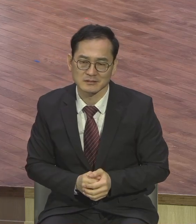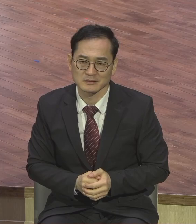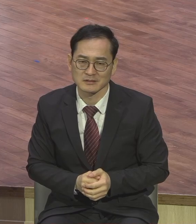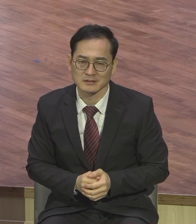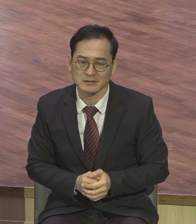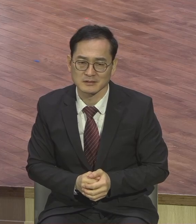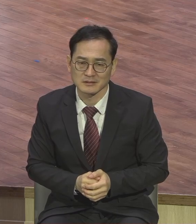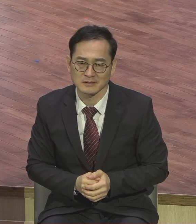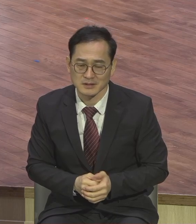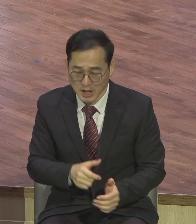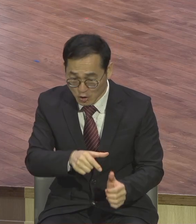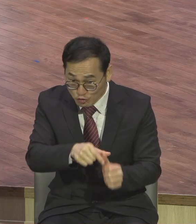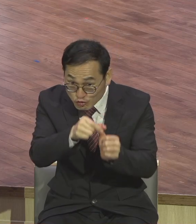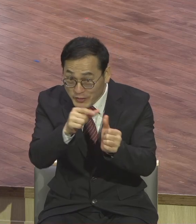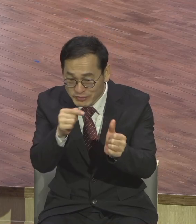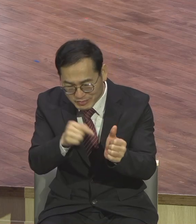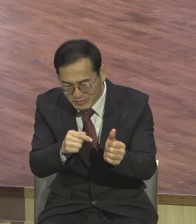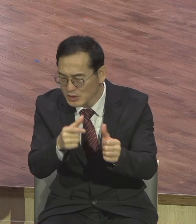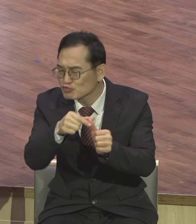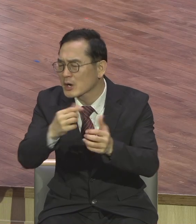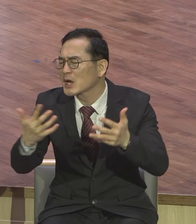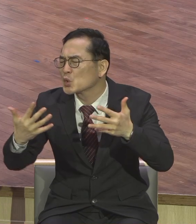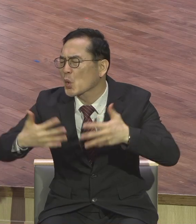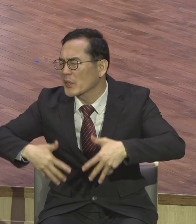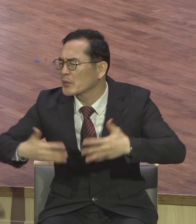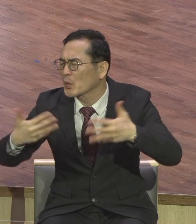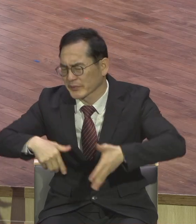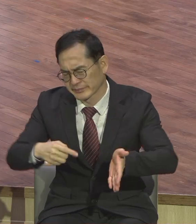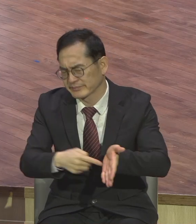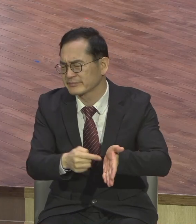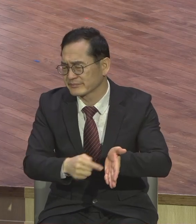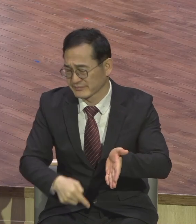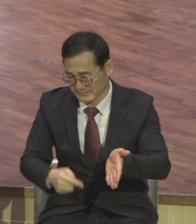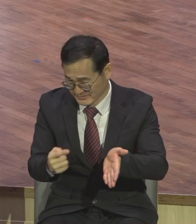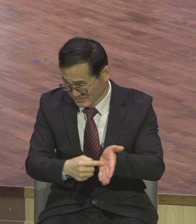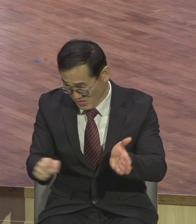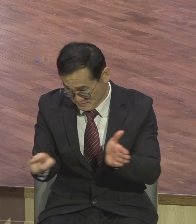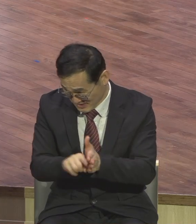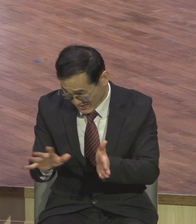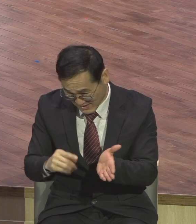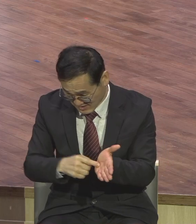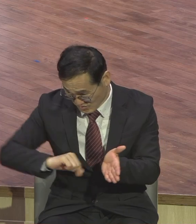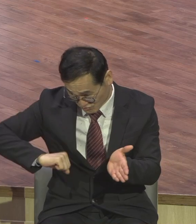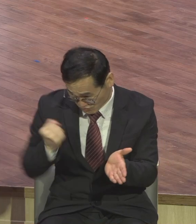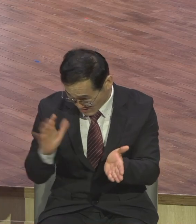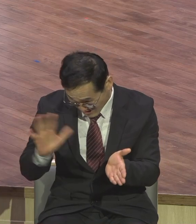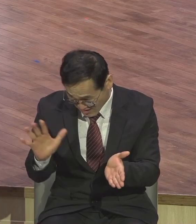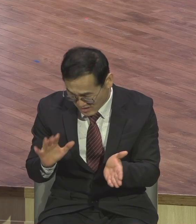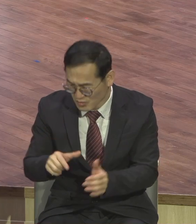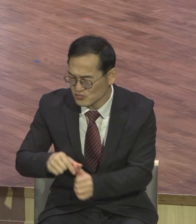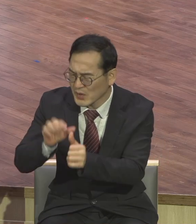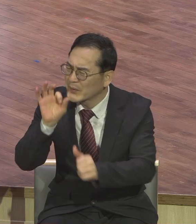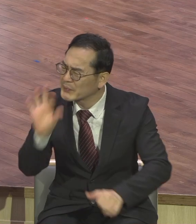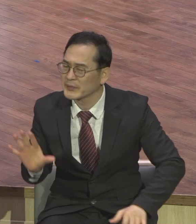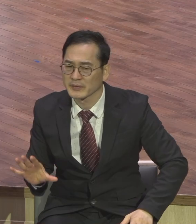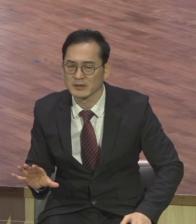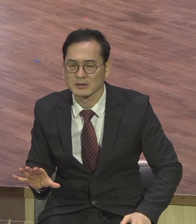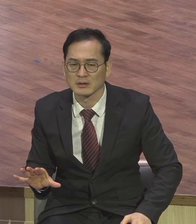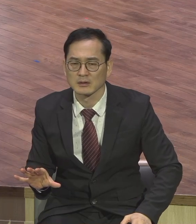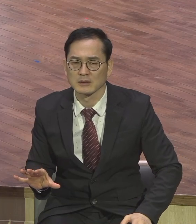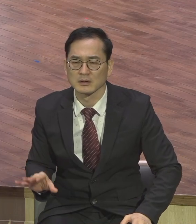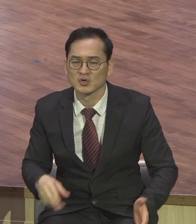구원의 조건과 관계 있는처럼 호도하면서 억지 주장을 했어요. 이 유대인들이 율법을